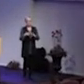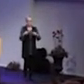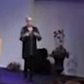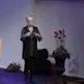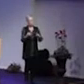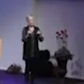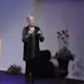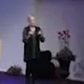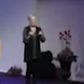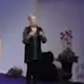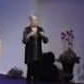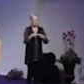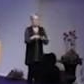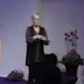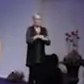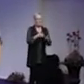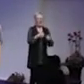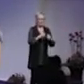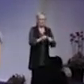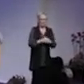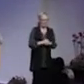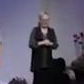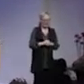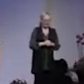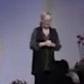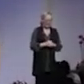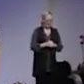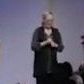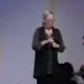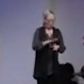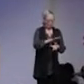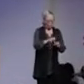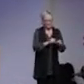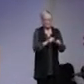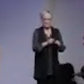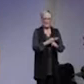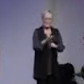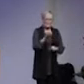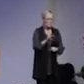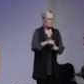mot den här typen av aktiviteter vi pratar om mot våldsam extremism och